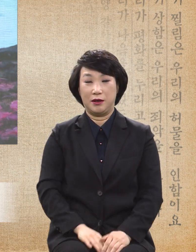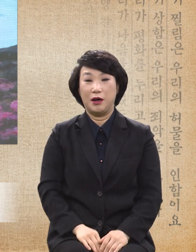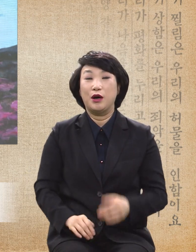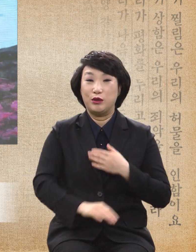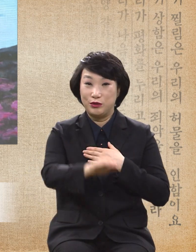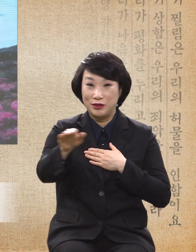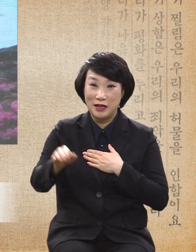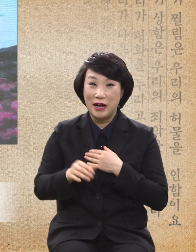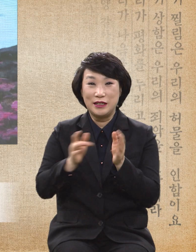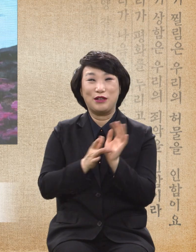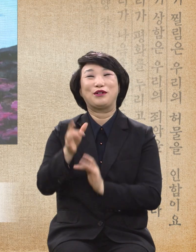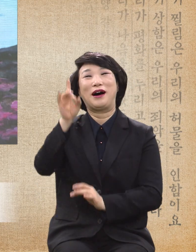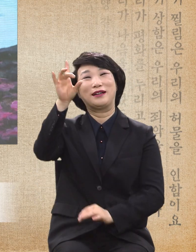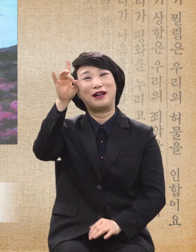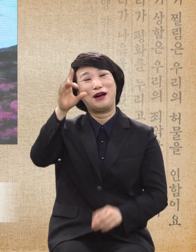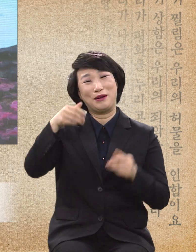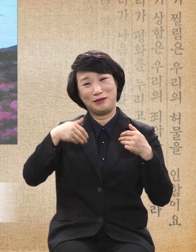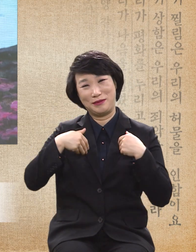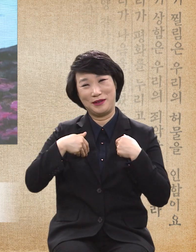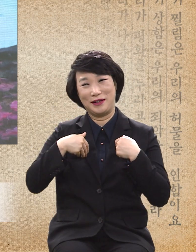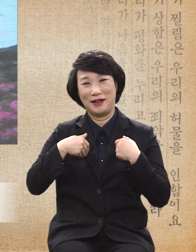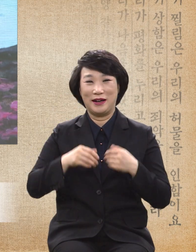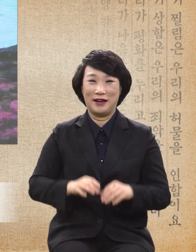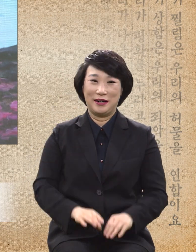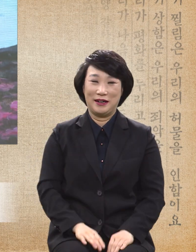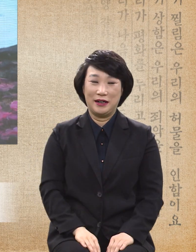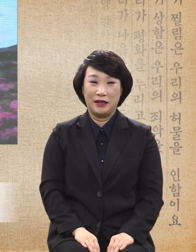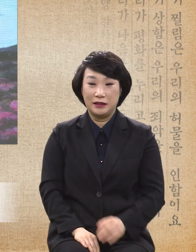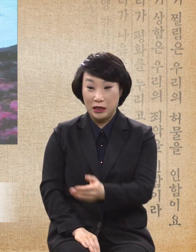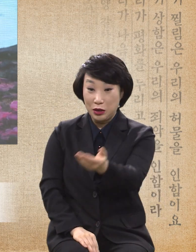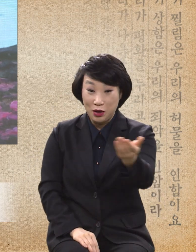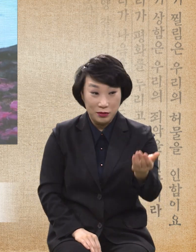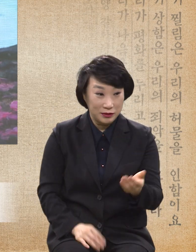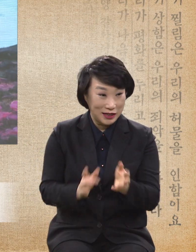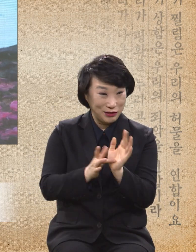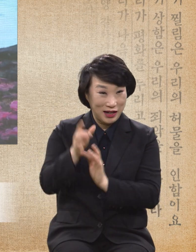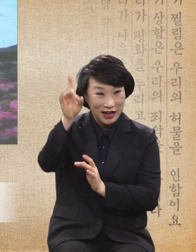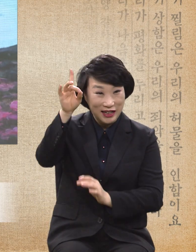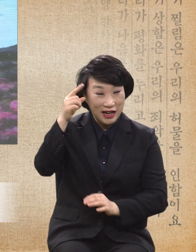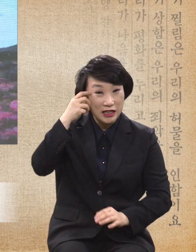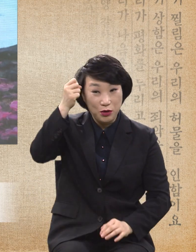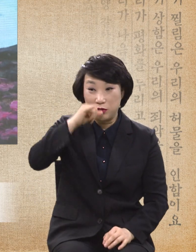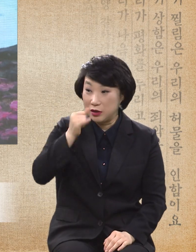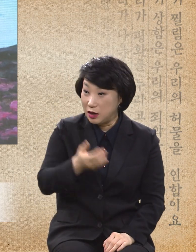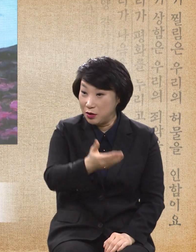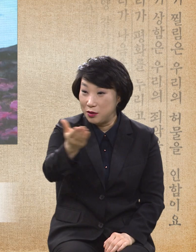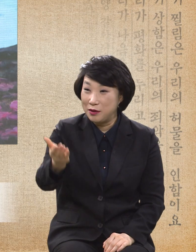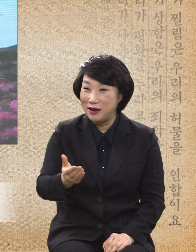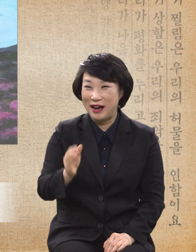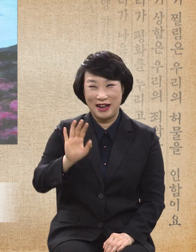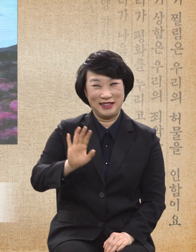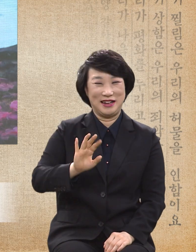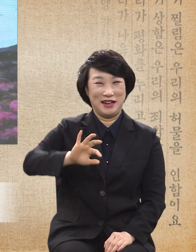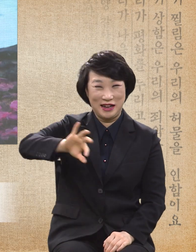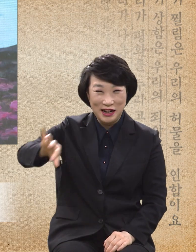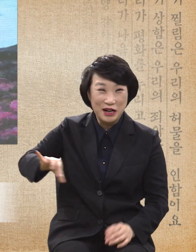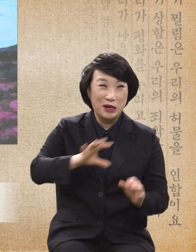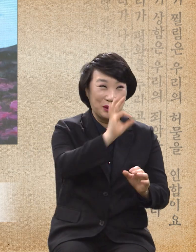소리 예수밖에 없어요. 근데 여러분 예수밖에 없다고 생각합니까? 돈밖에